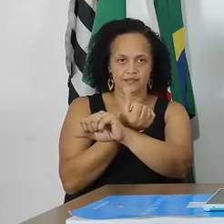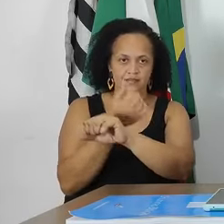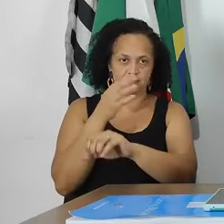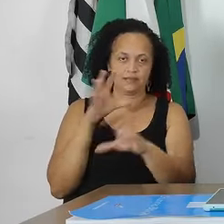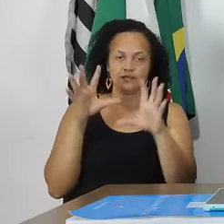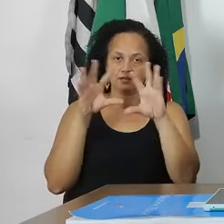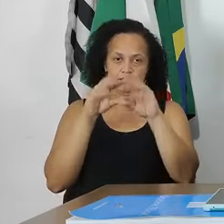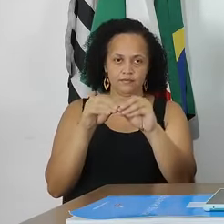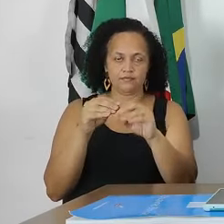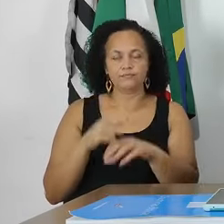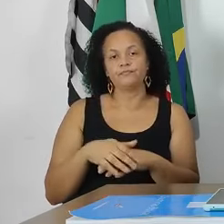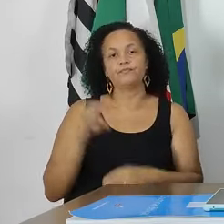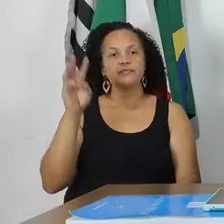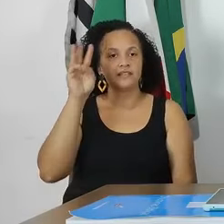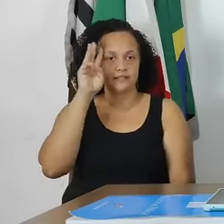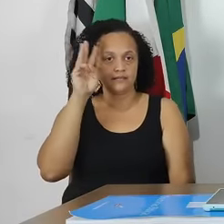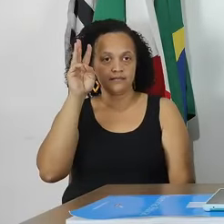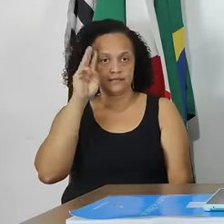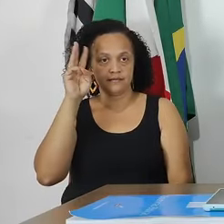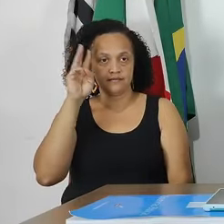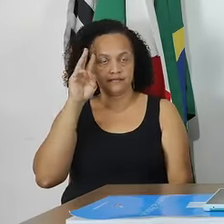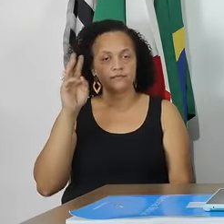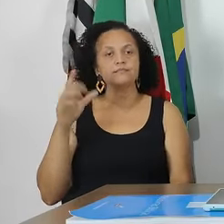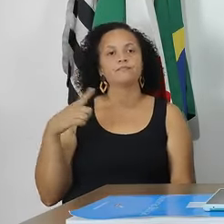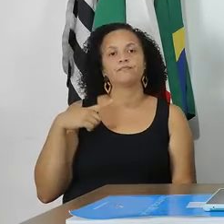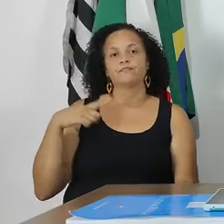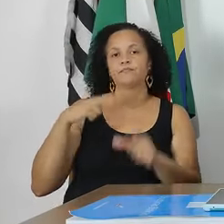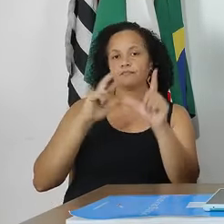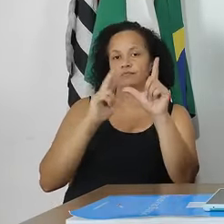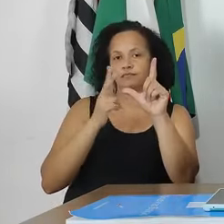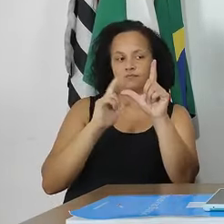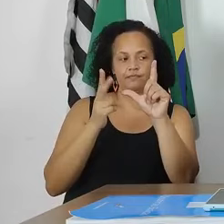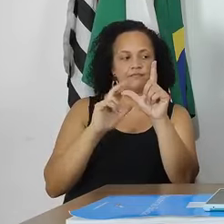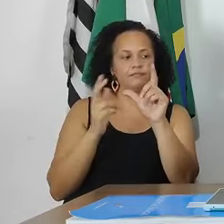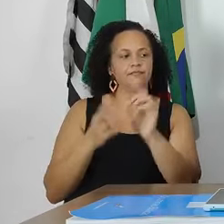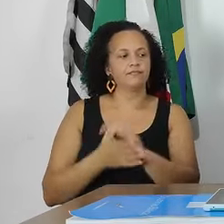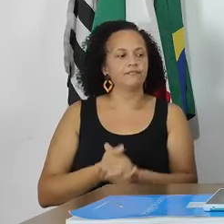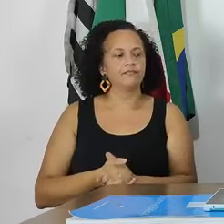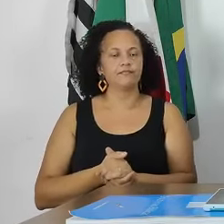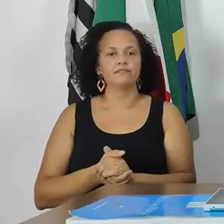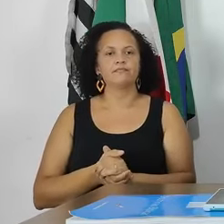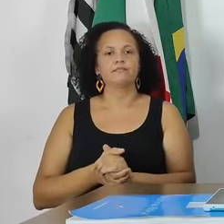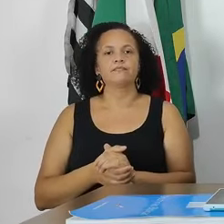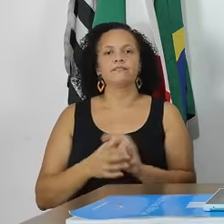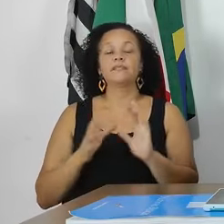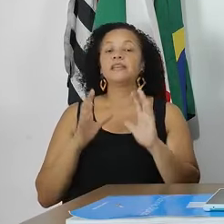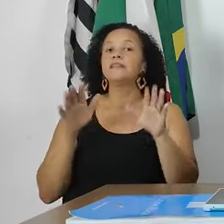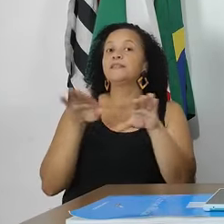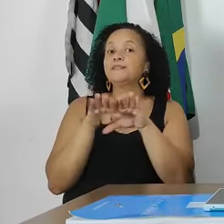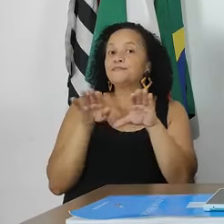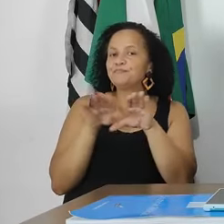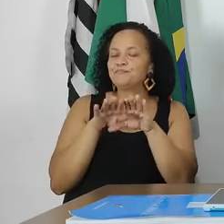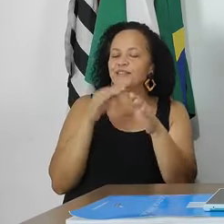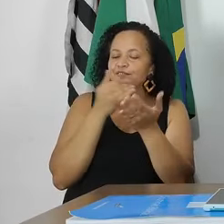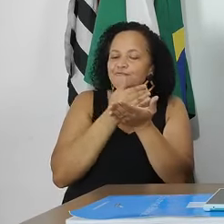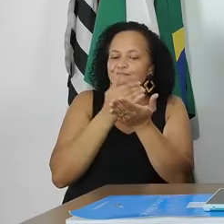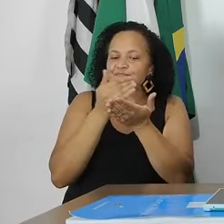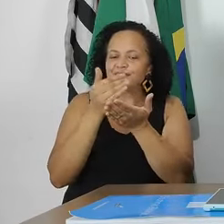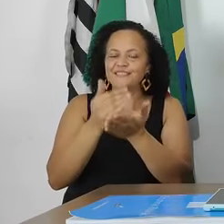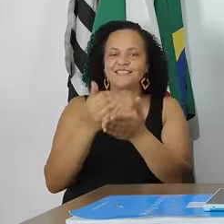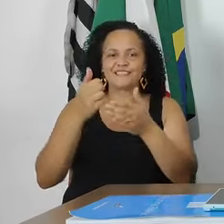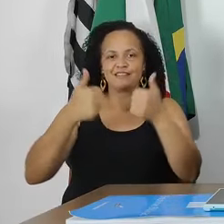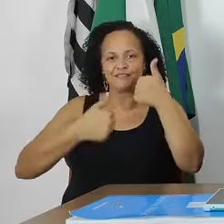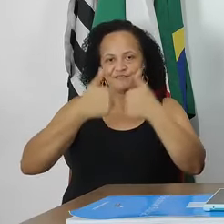as lives, né? Às 19h30, que está acontecendo hoje. E o retorno da FBO, né? Do